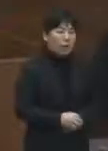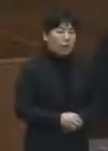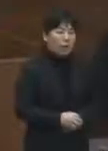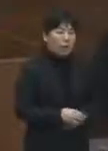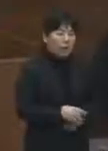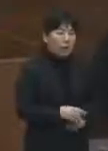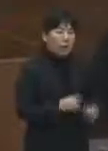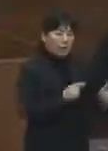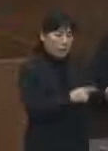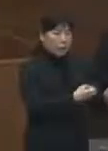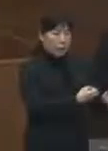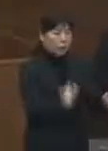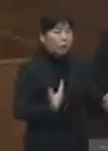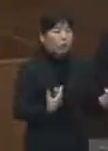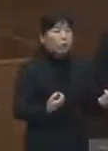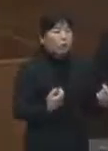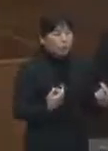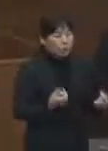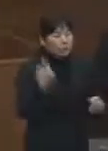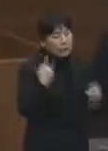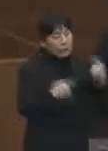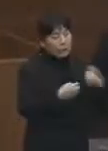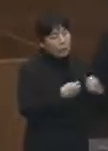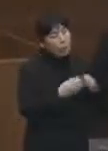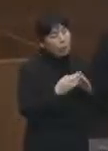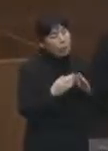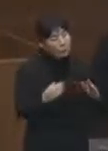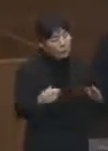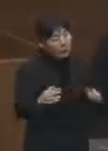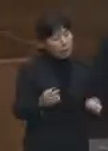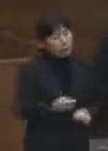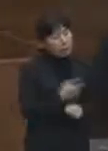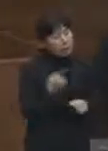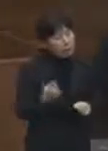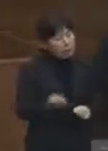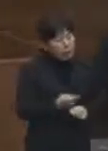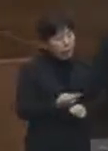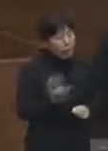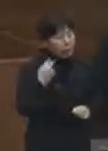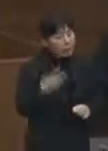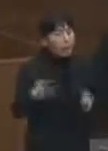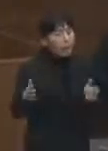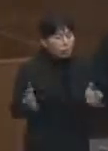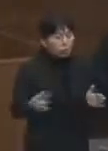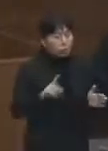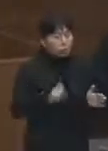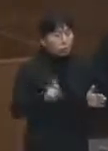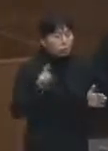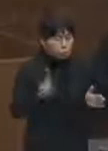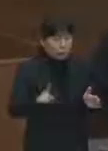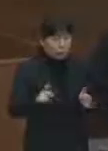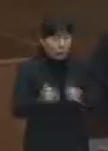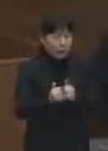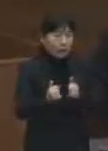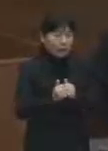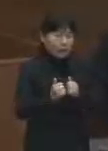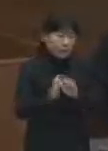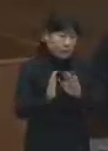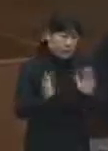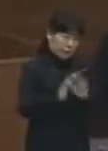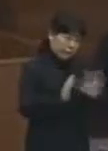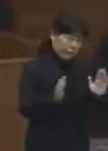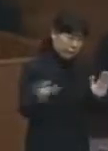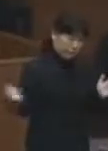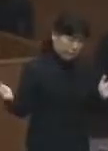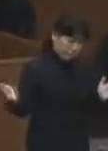紹介がありましたけれども、検討委員会が約1年2ヶ月、人委員会に及ぶ会議の中で、